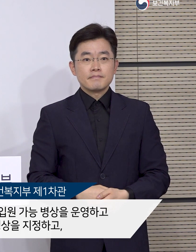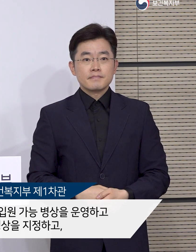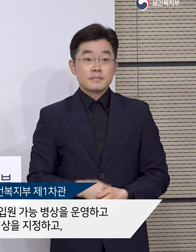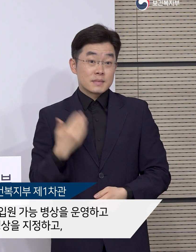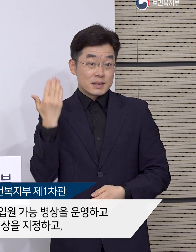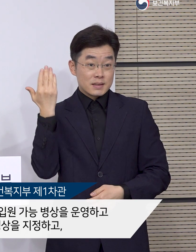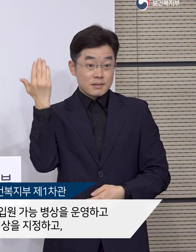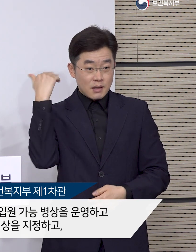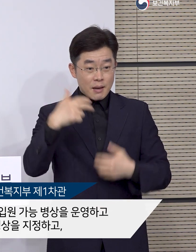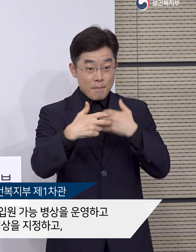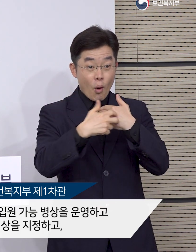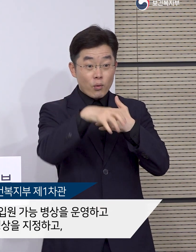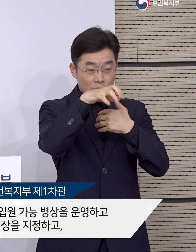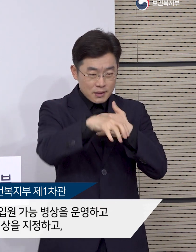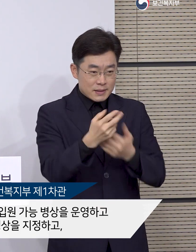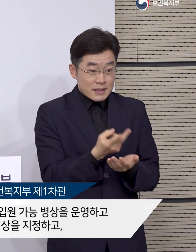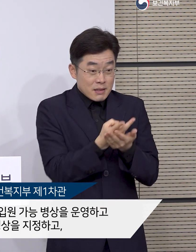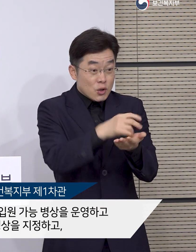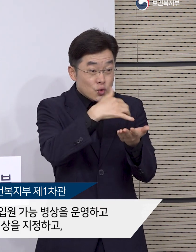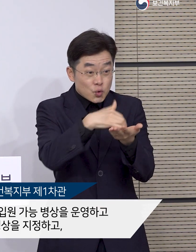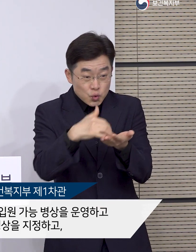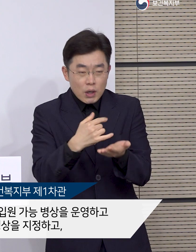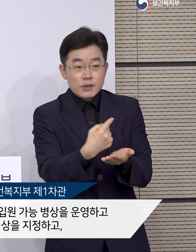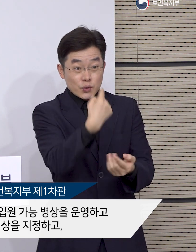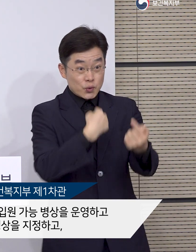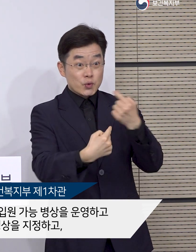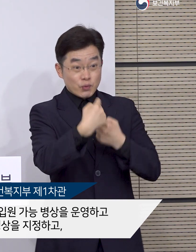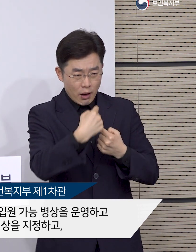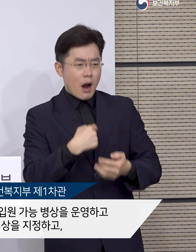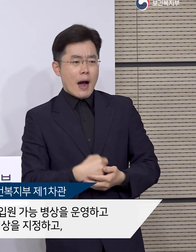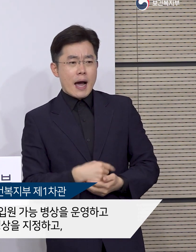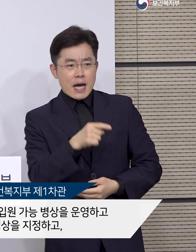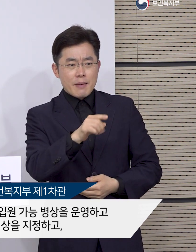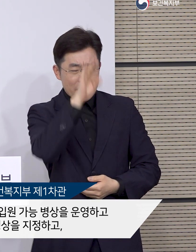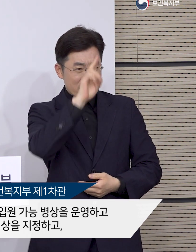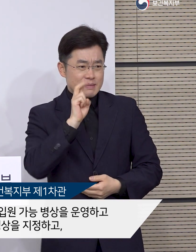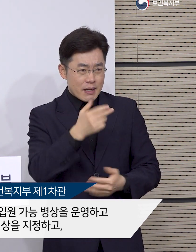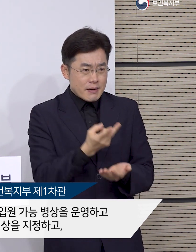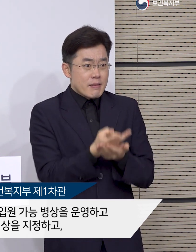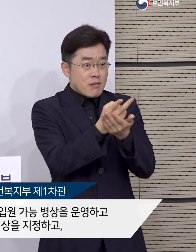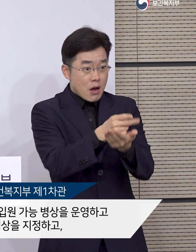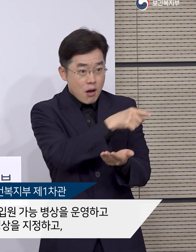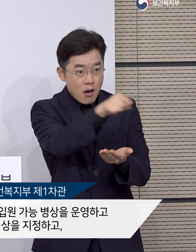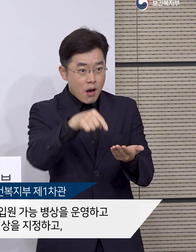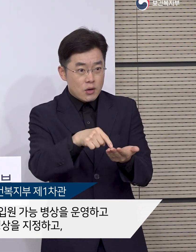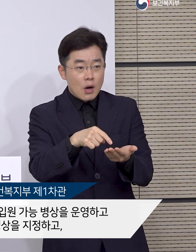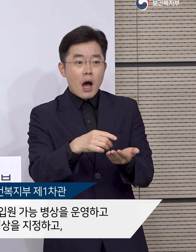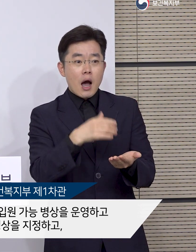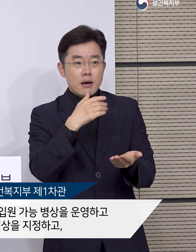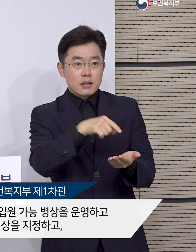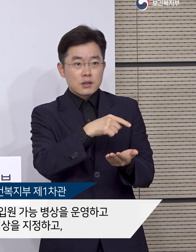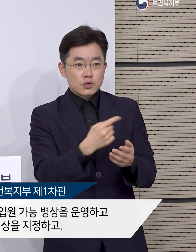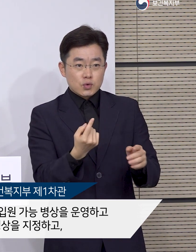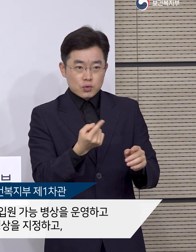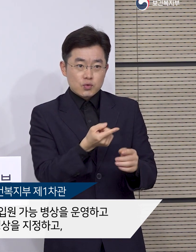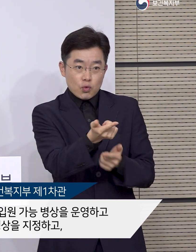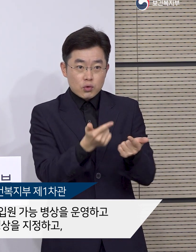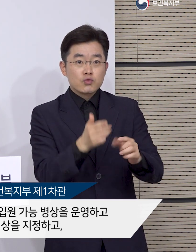그동안은 의료기관의 자율 신고를 통해 중환자 입원 가능 병상을 운영하고 있었으나